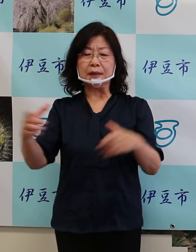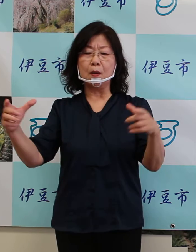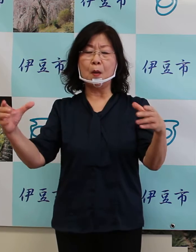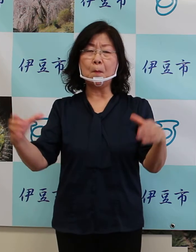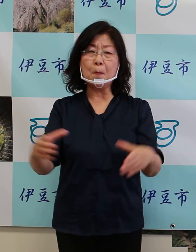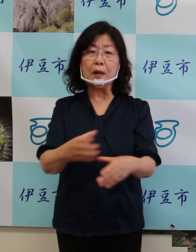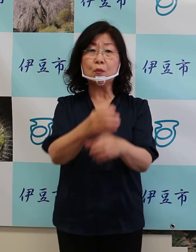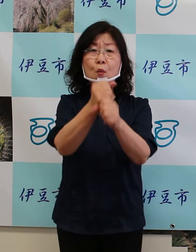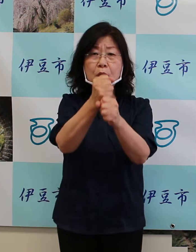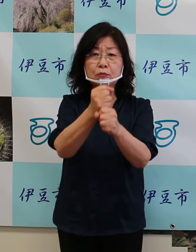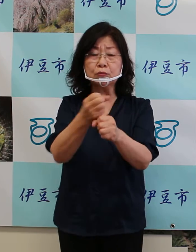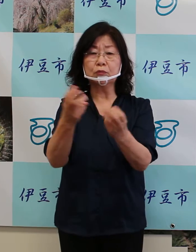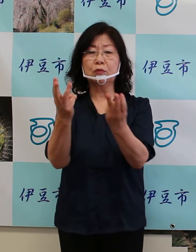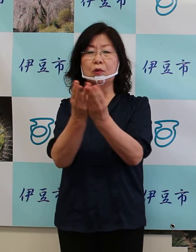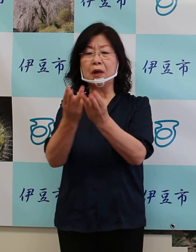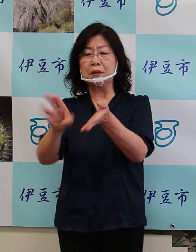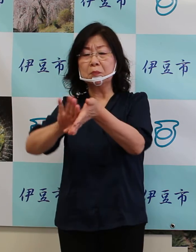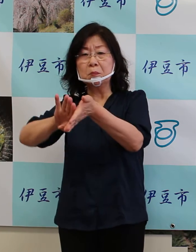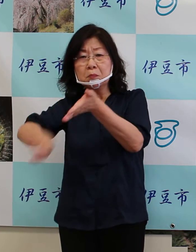ていく必要があります。